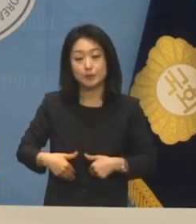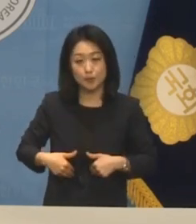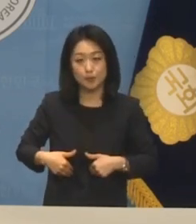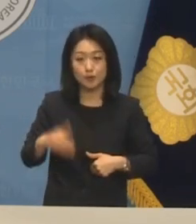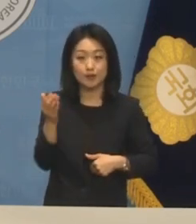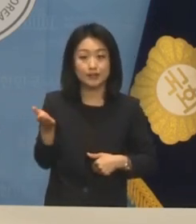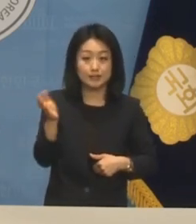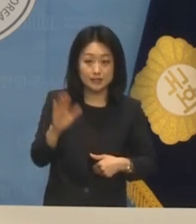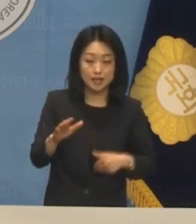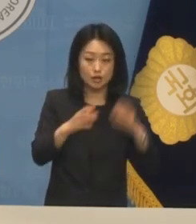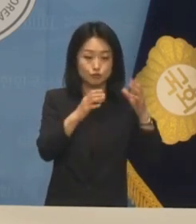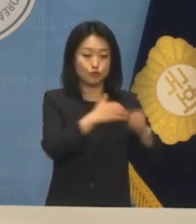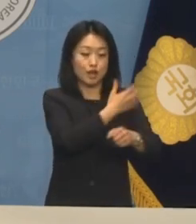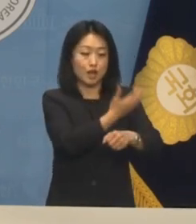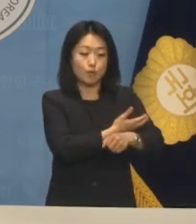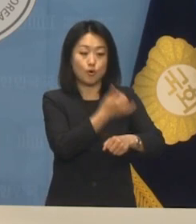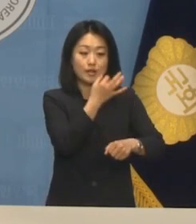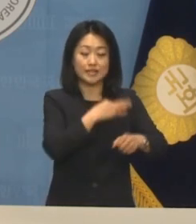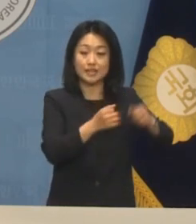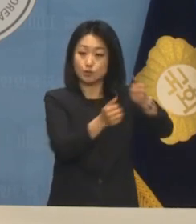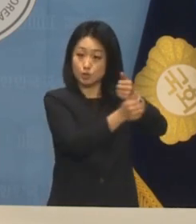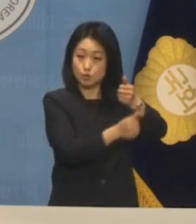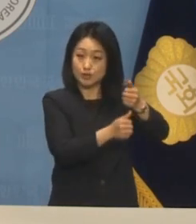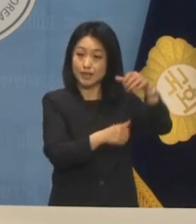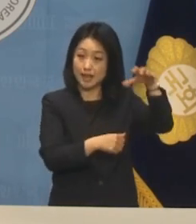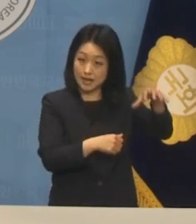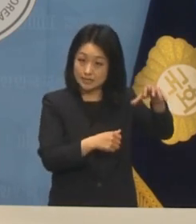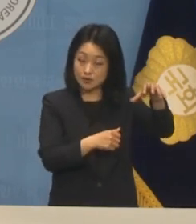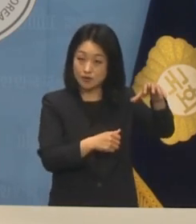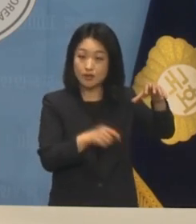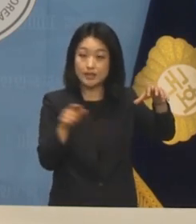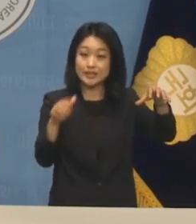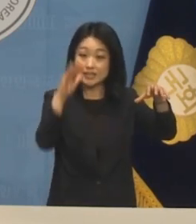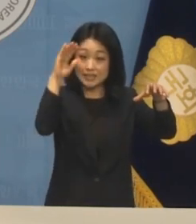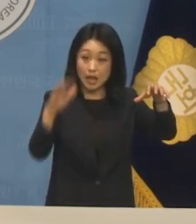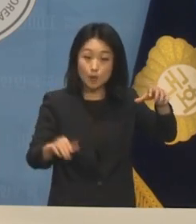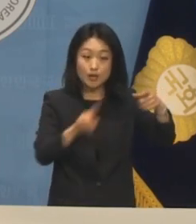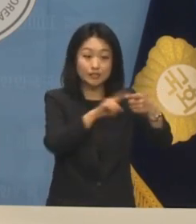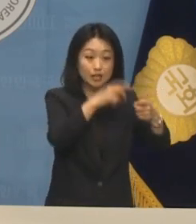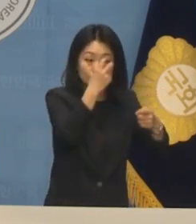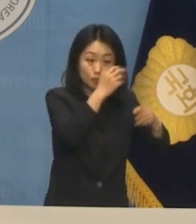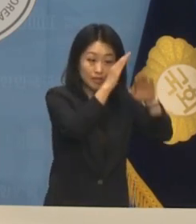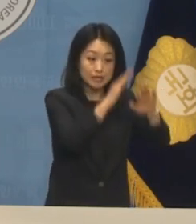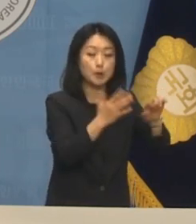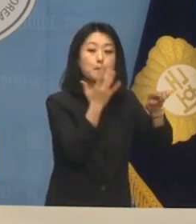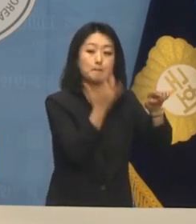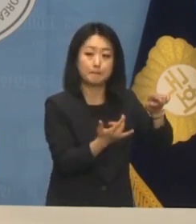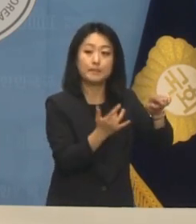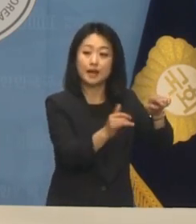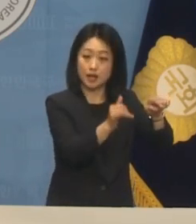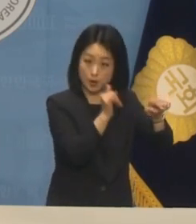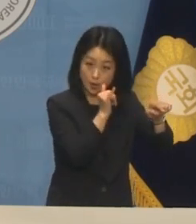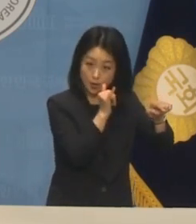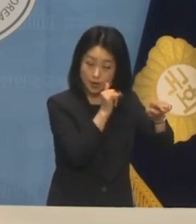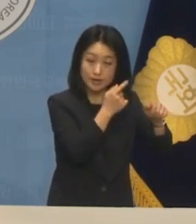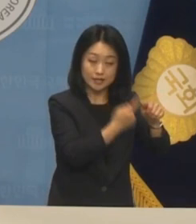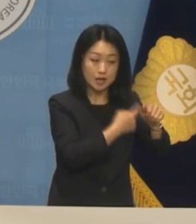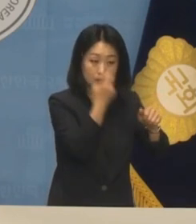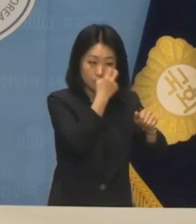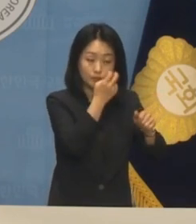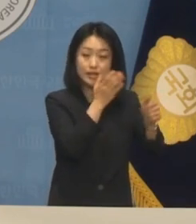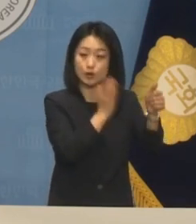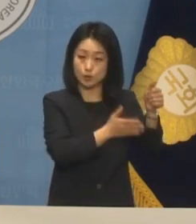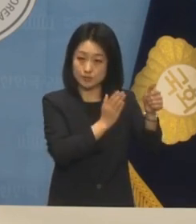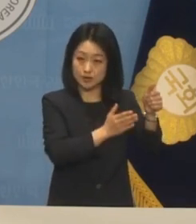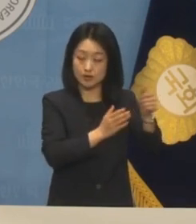하지만 권익위 처리 결과 통지서에는 이와 관련된 조사 내용이 누락되어 있어 이에 대한 조사를